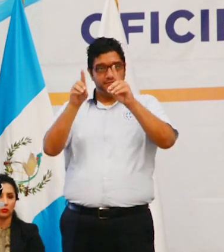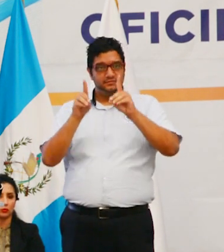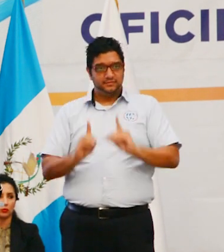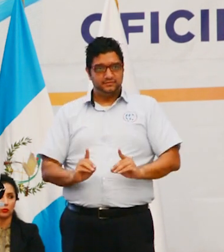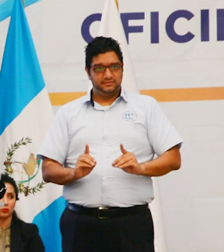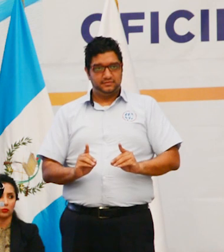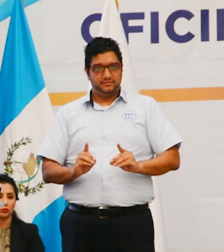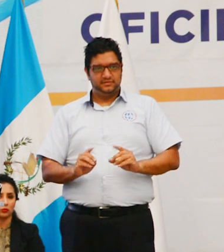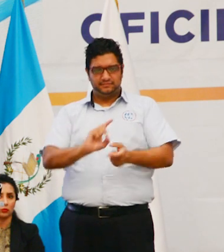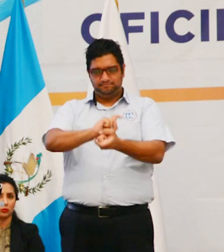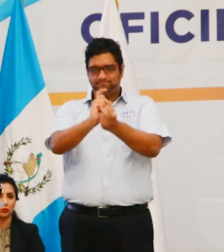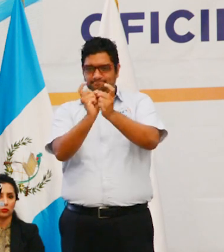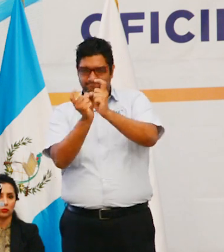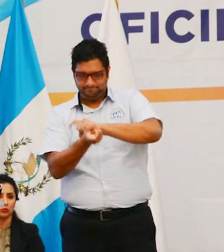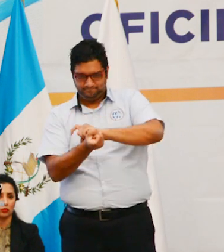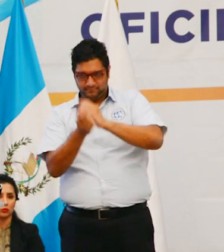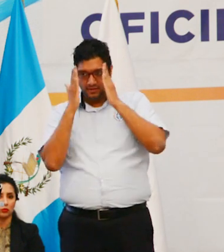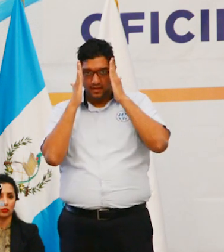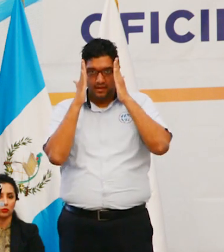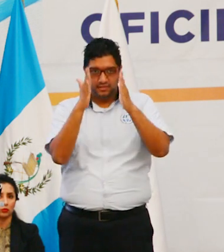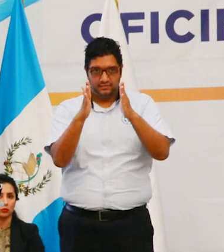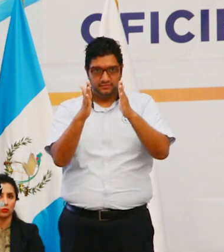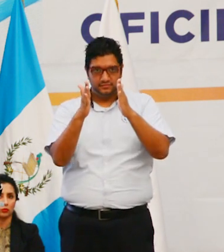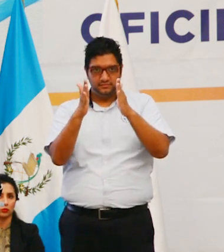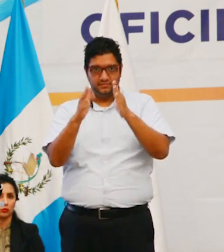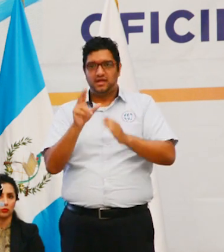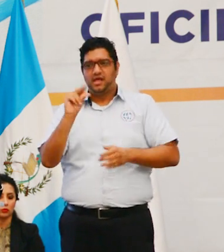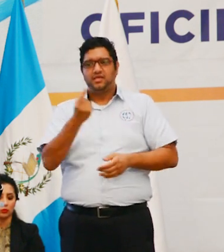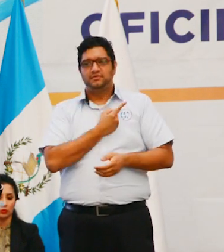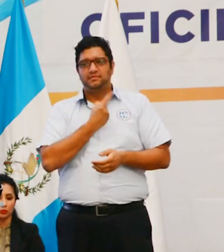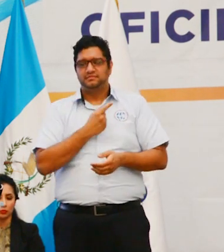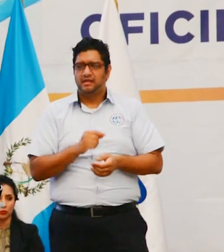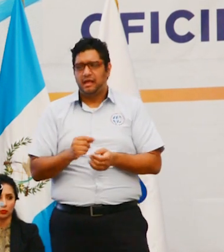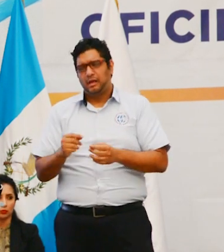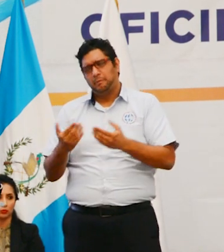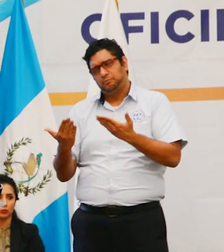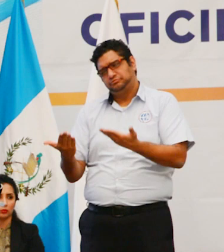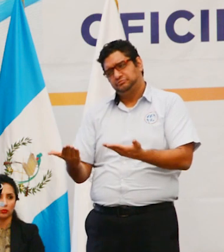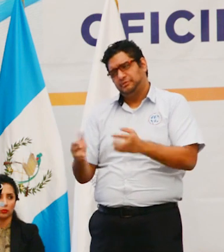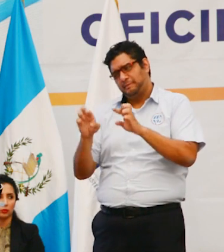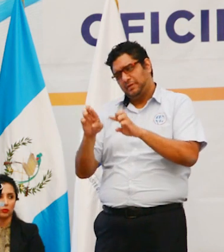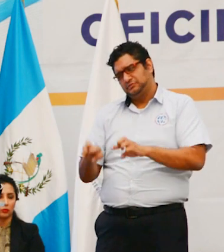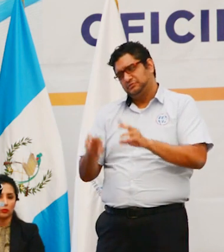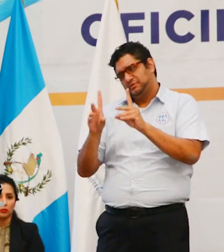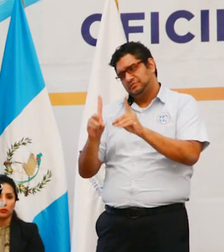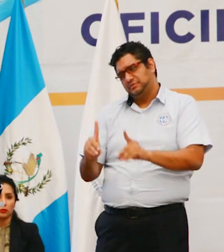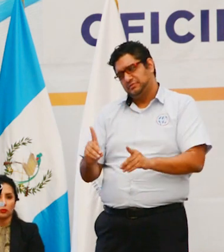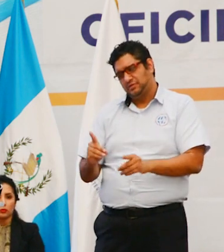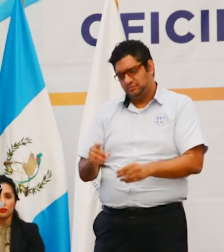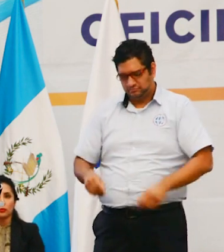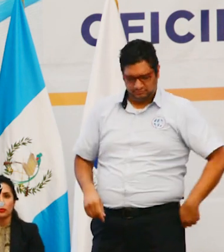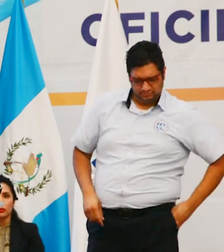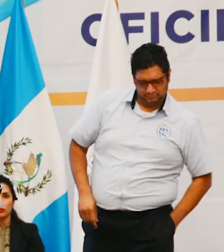discapacidad es cambiar del enfoque de asistencia, de caridad, de lástima, de haber también ya transcurrido por